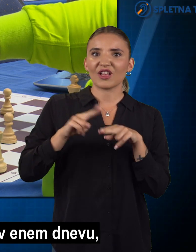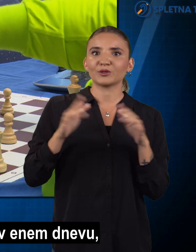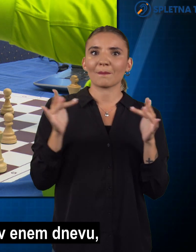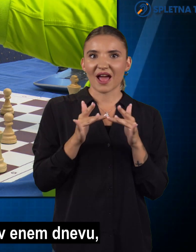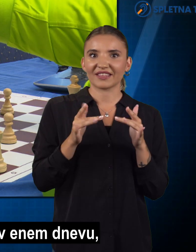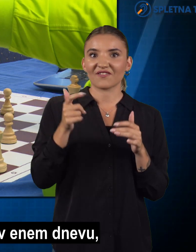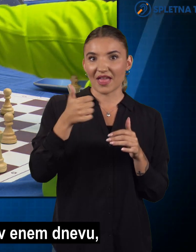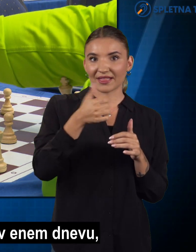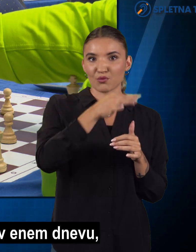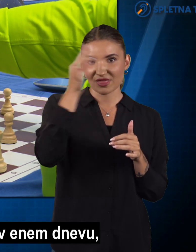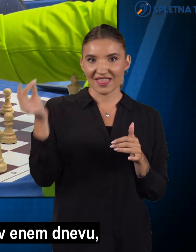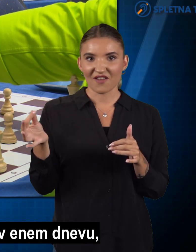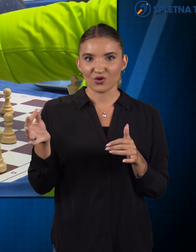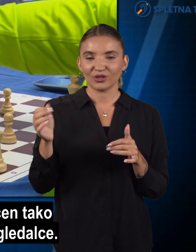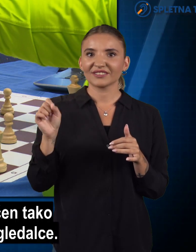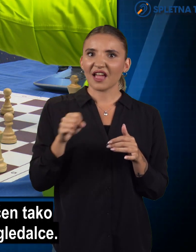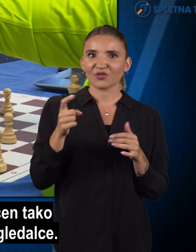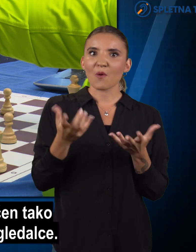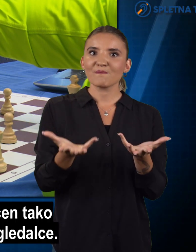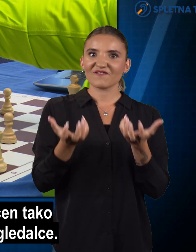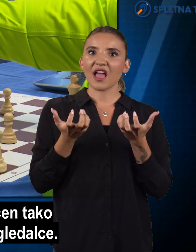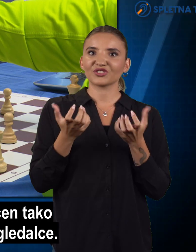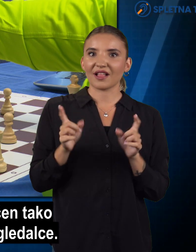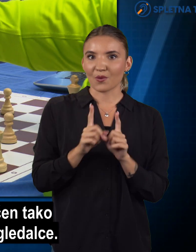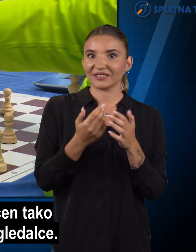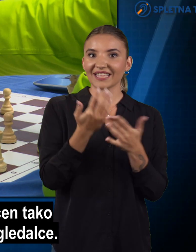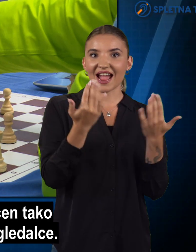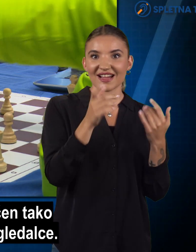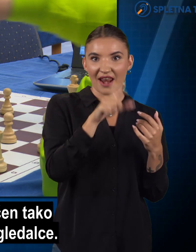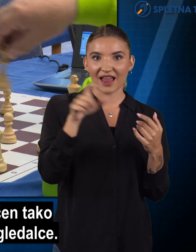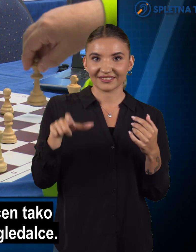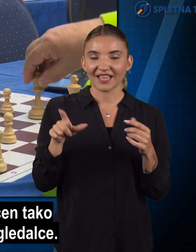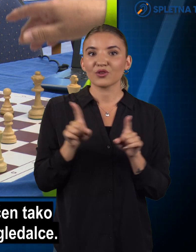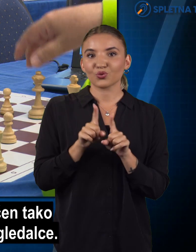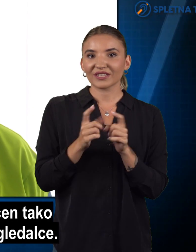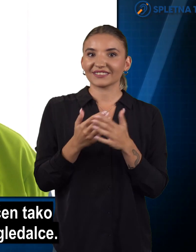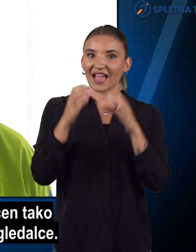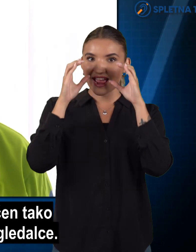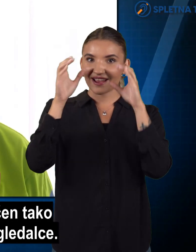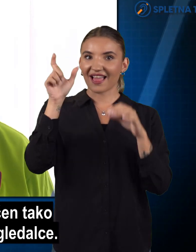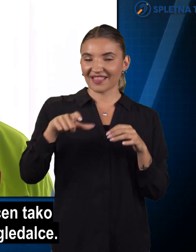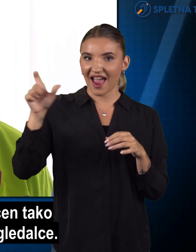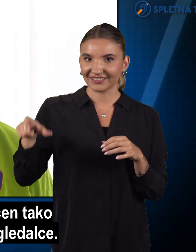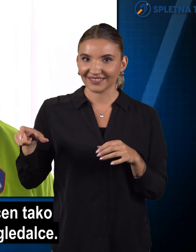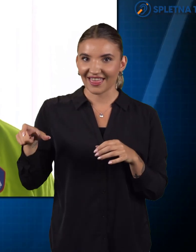partij v enem dnevu, zato je privlačen tako za igralce kot gledalce.